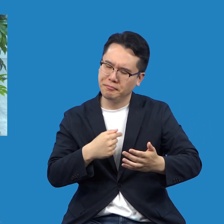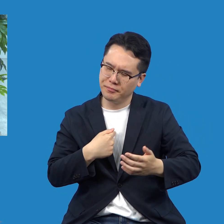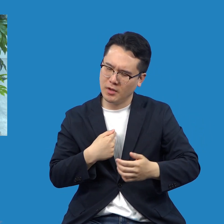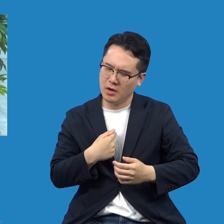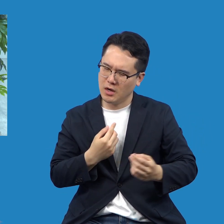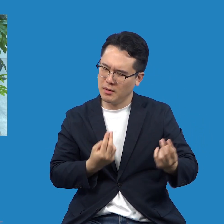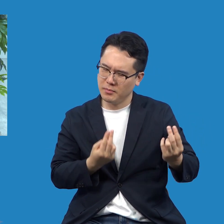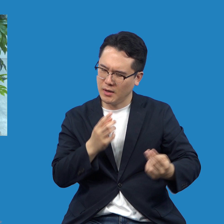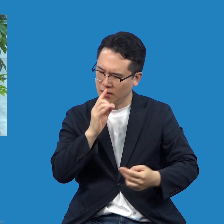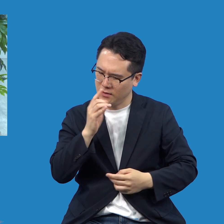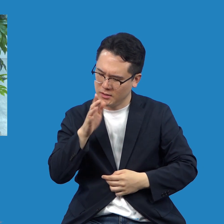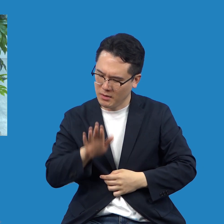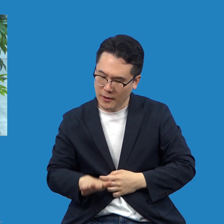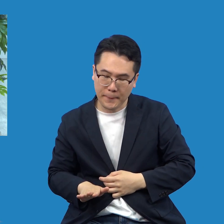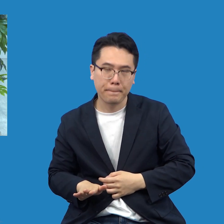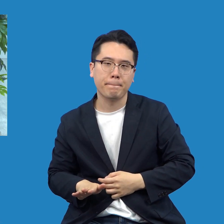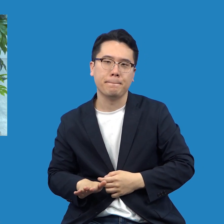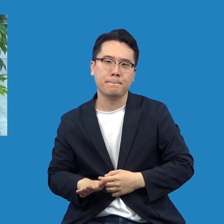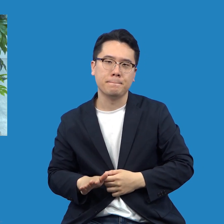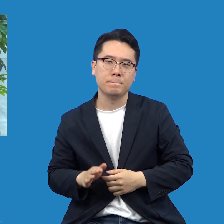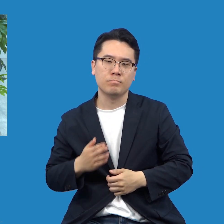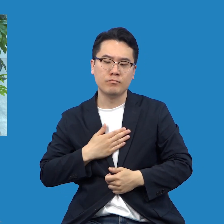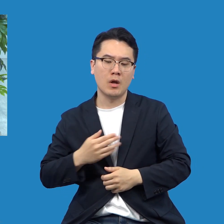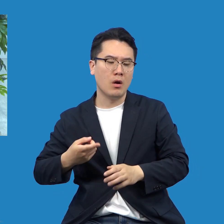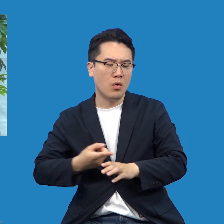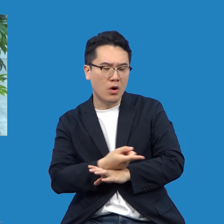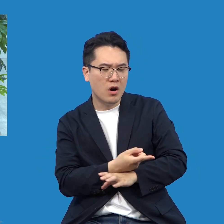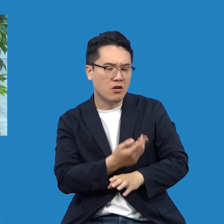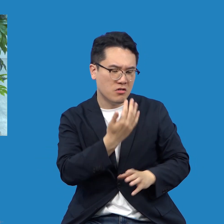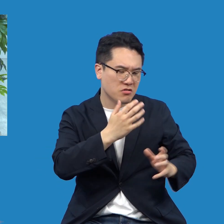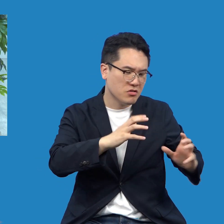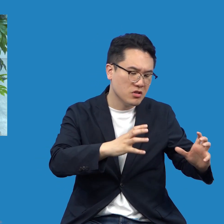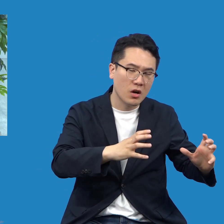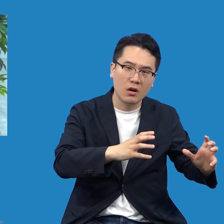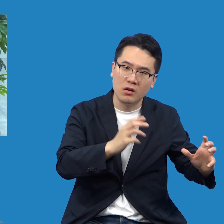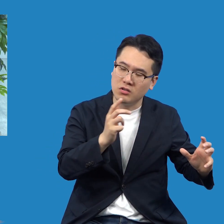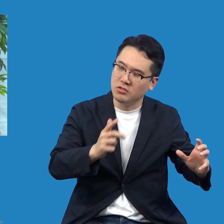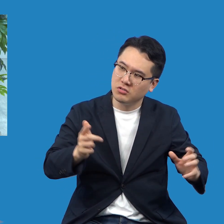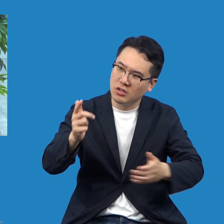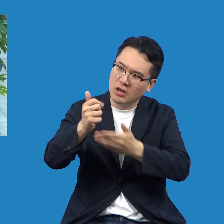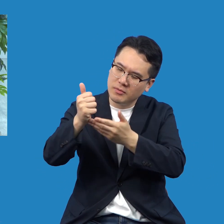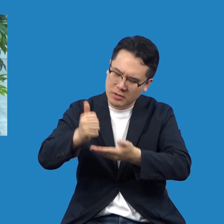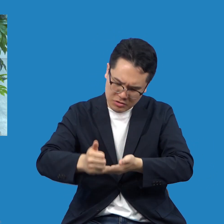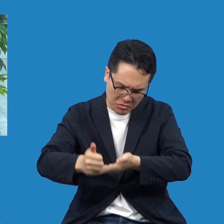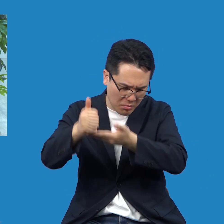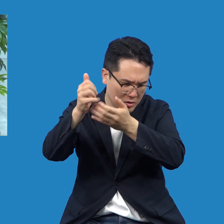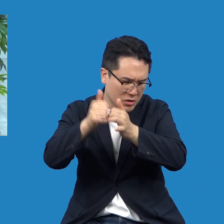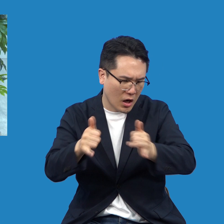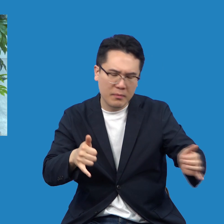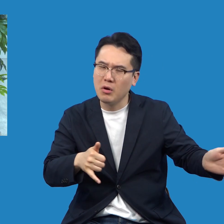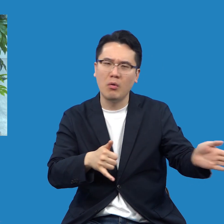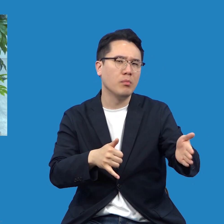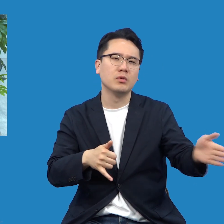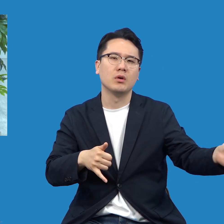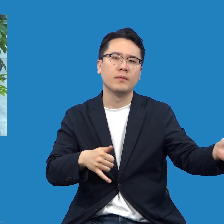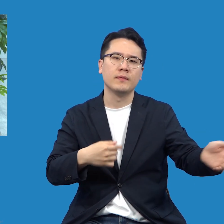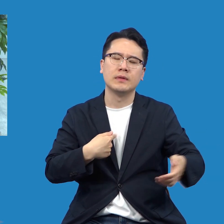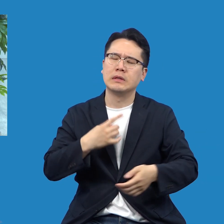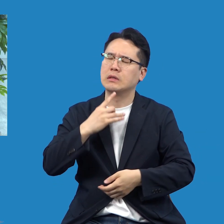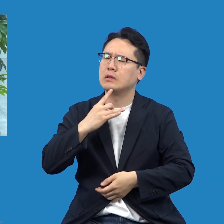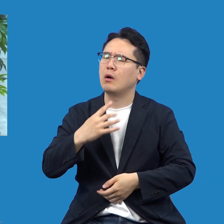땅에 나 외에는 야훼를 섬기는 사람이 한 사람도 없나이다. 저만